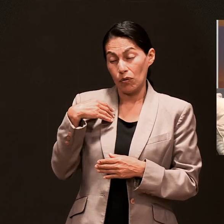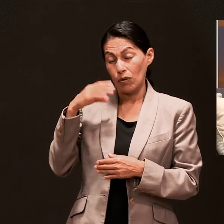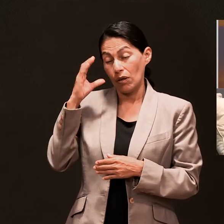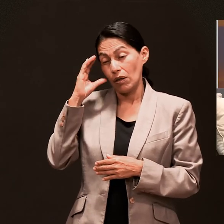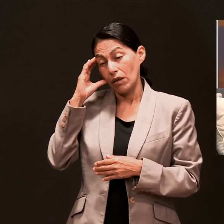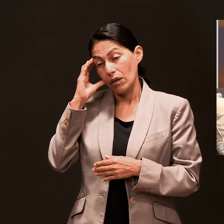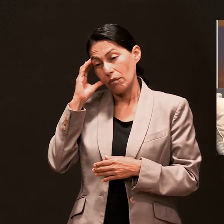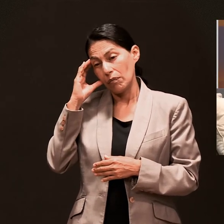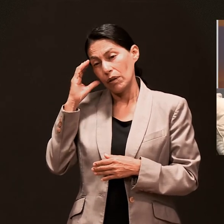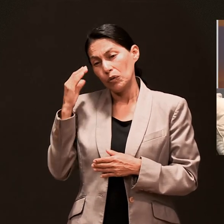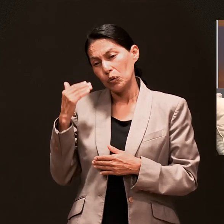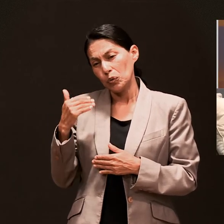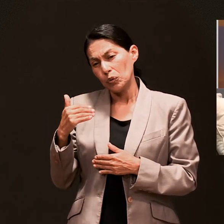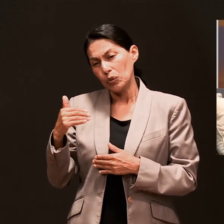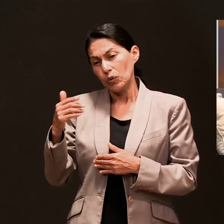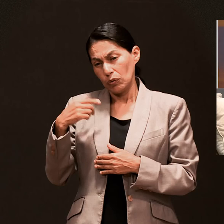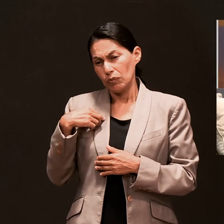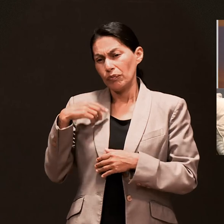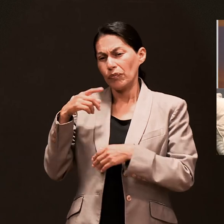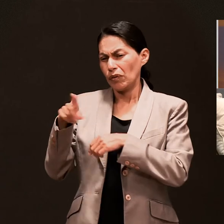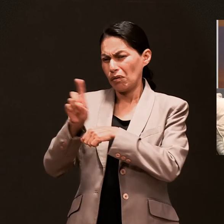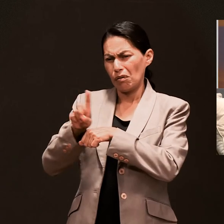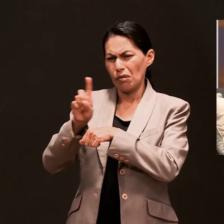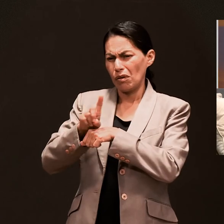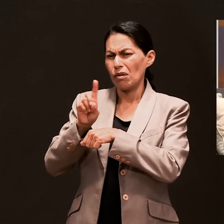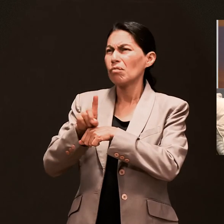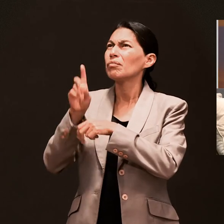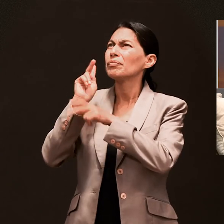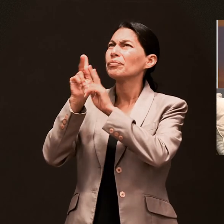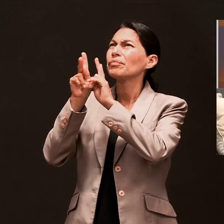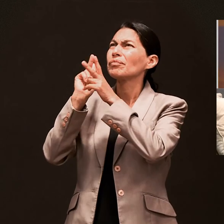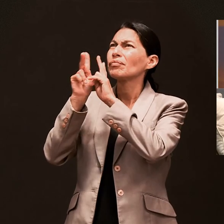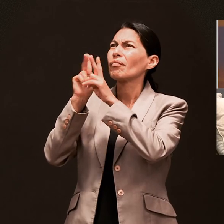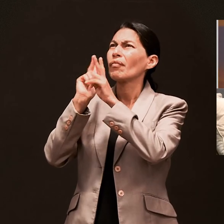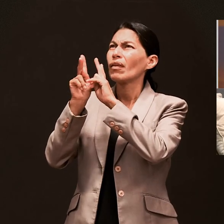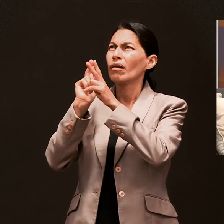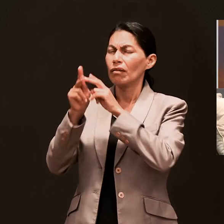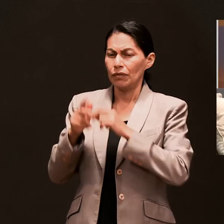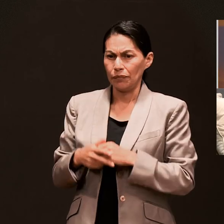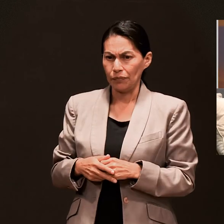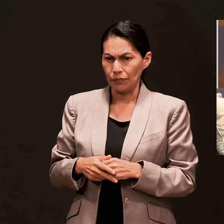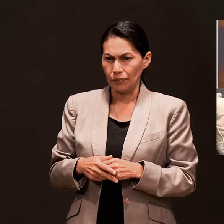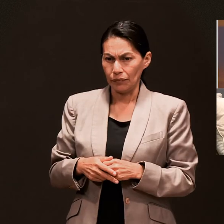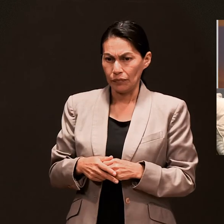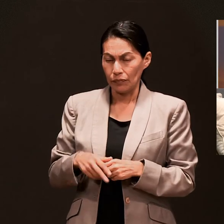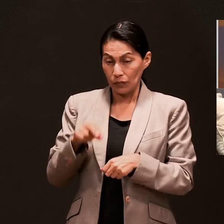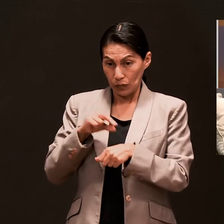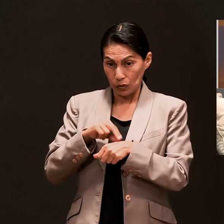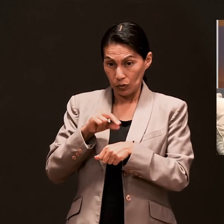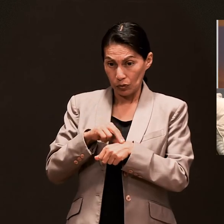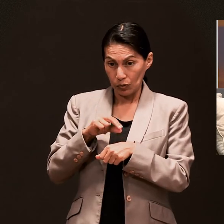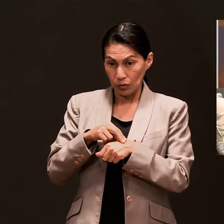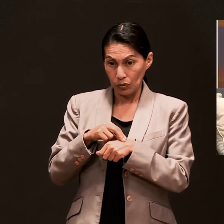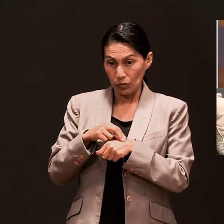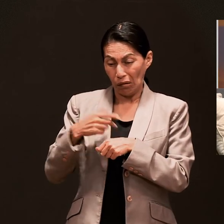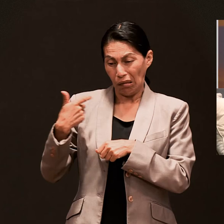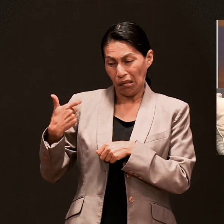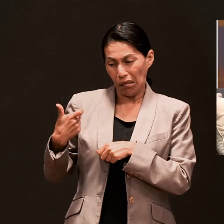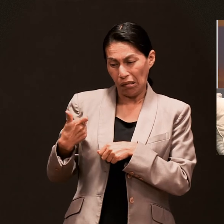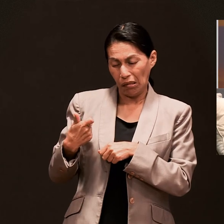reflexionar en mi cama porque todos los días hablaba con Dios El doctor me mantenía